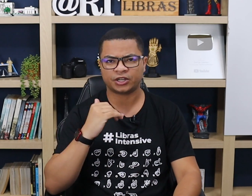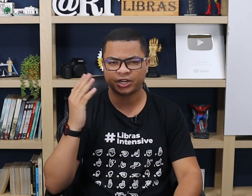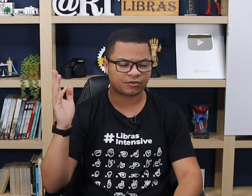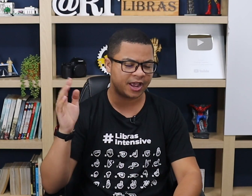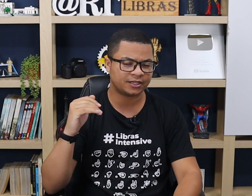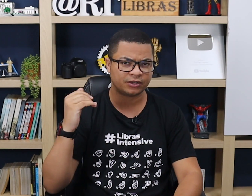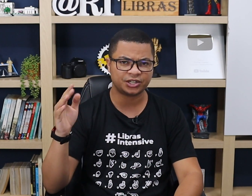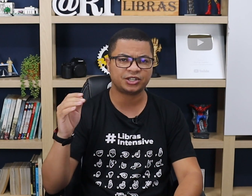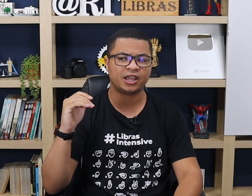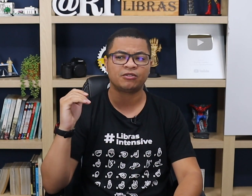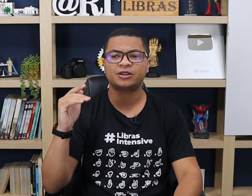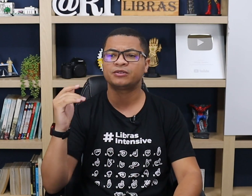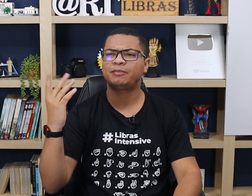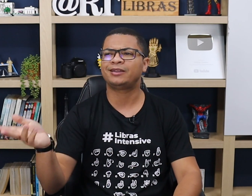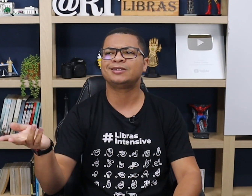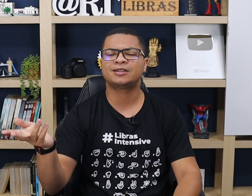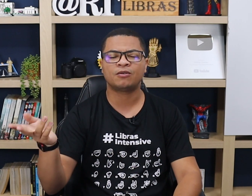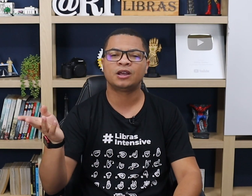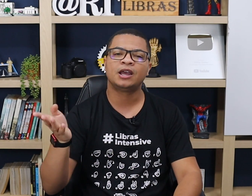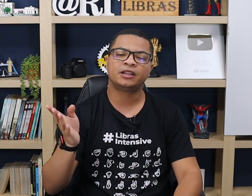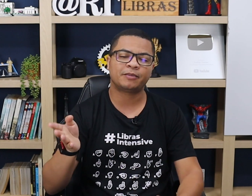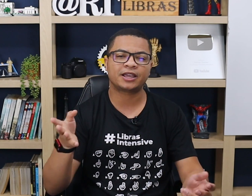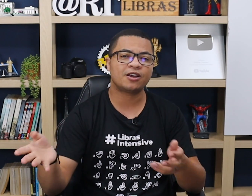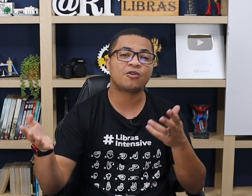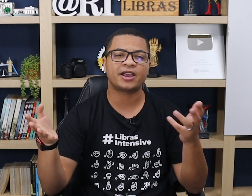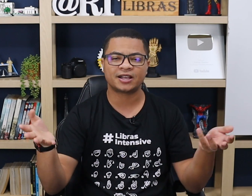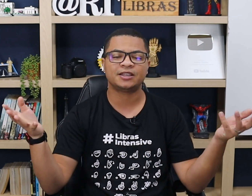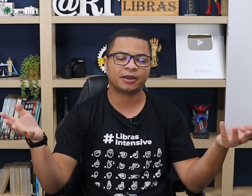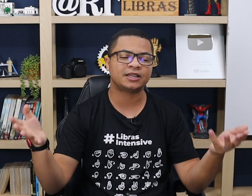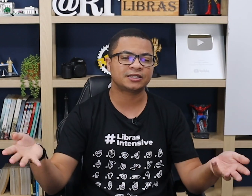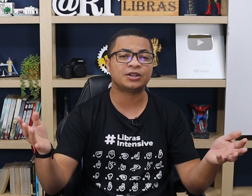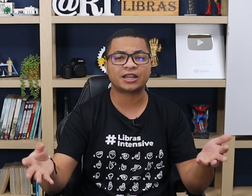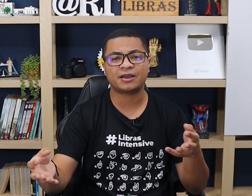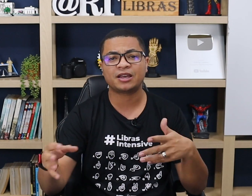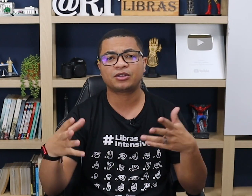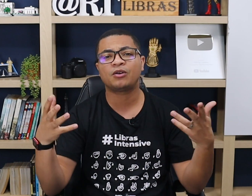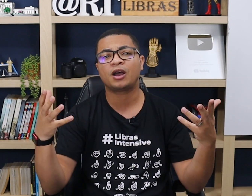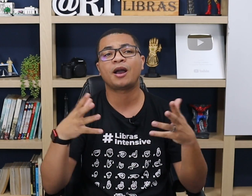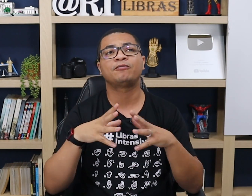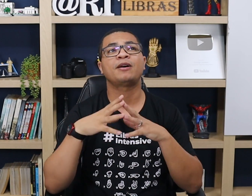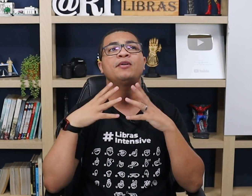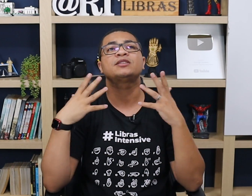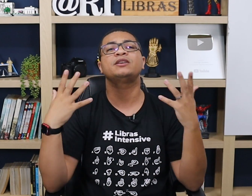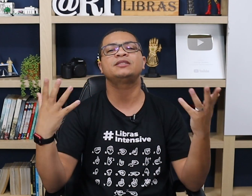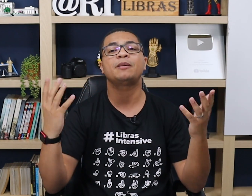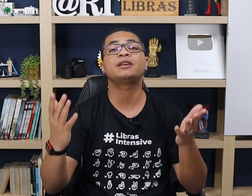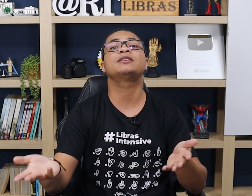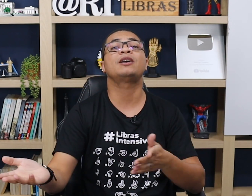muita gente conhece muita gente tem Rodrigo hipertensão para quem não conhece hipertensão nada mas é porque a famosa conhecida pressão